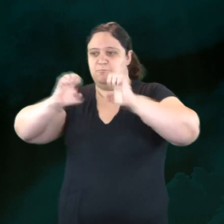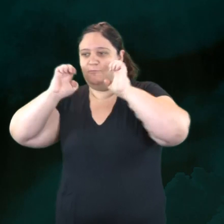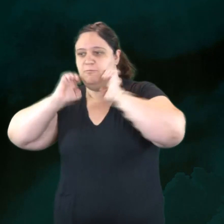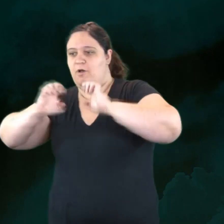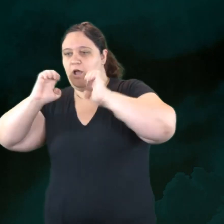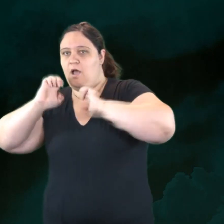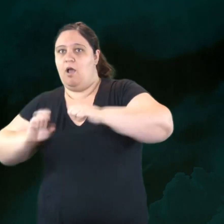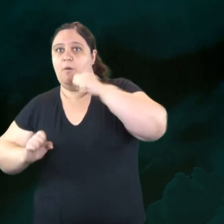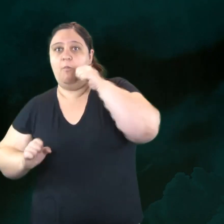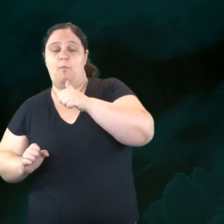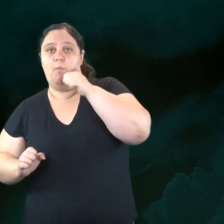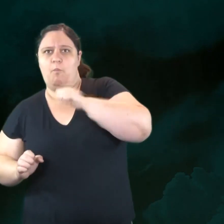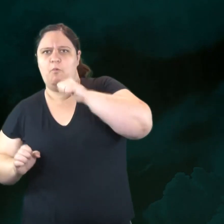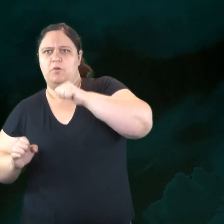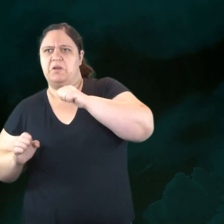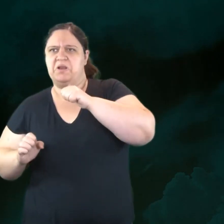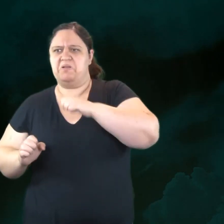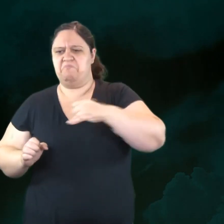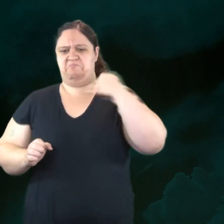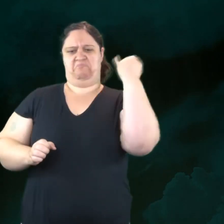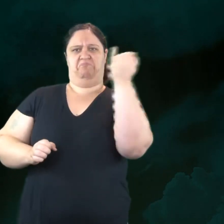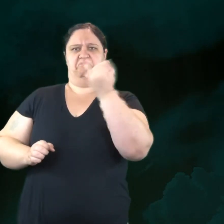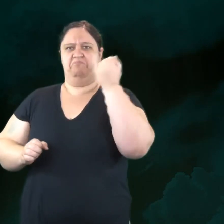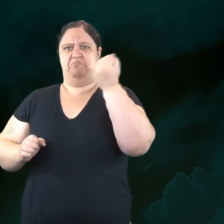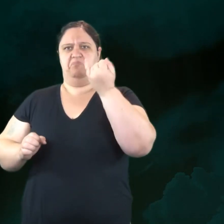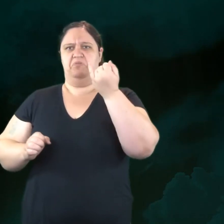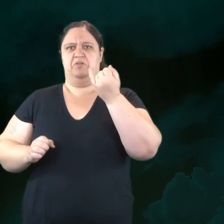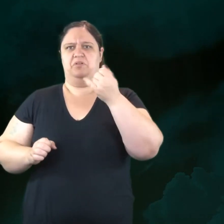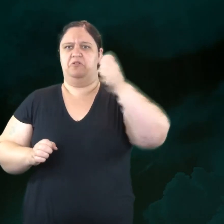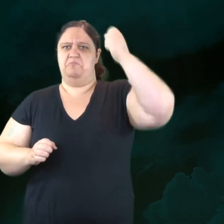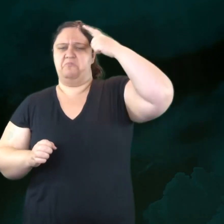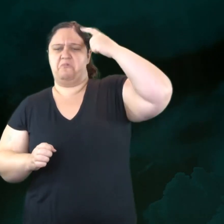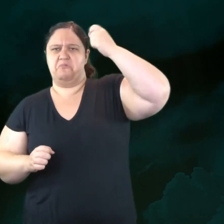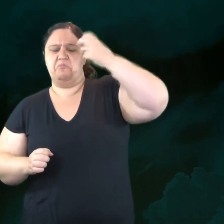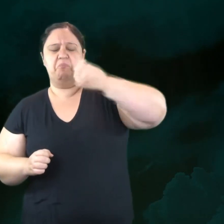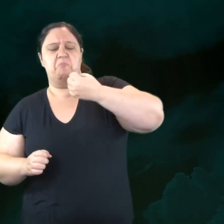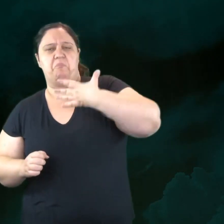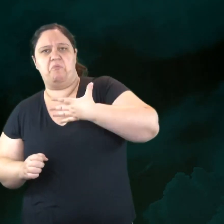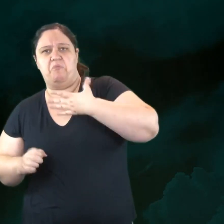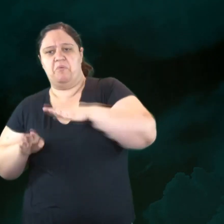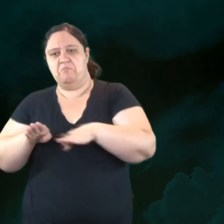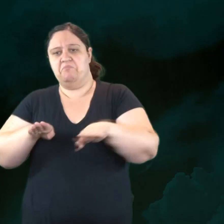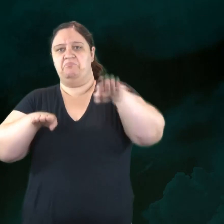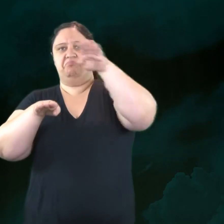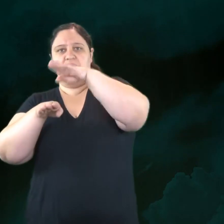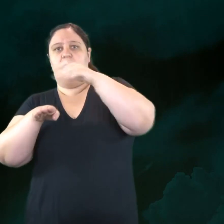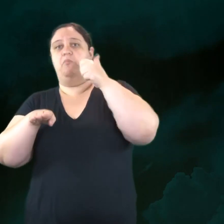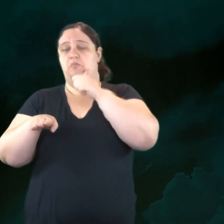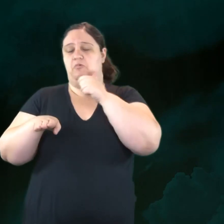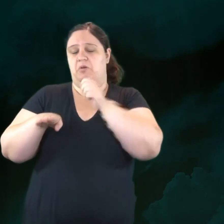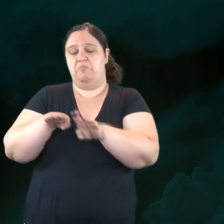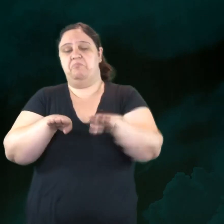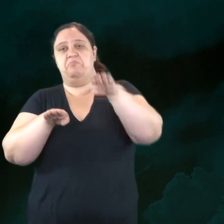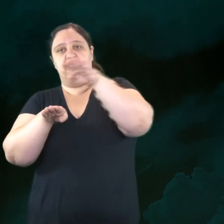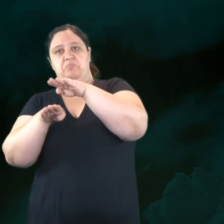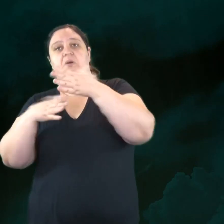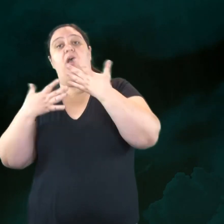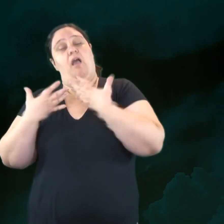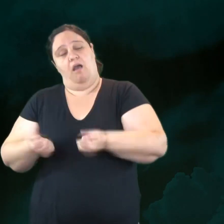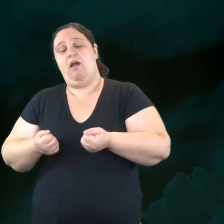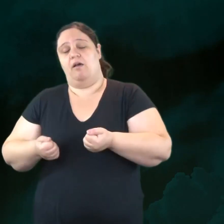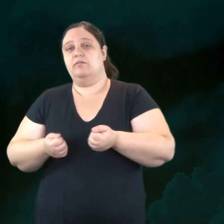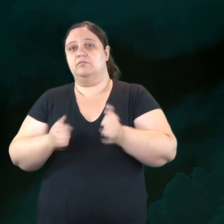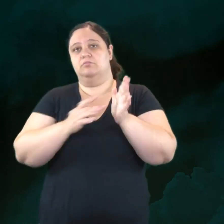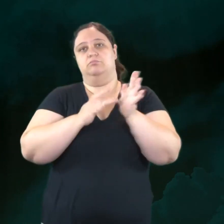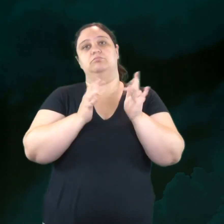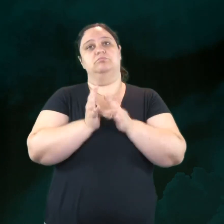alcançou pessoas de alto nível cultural e também de alto nível social. Tá? Então, ali